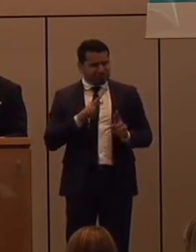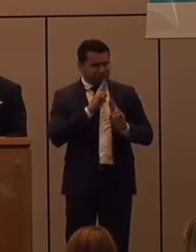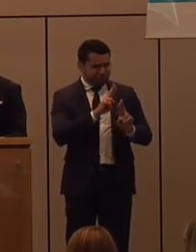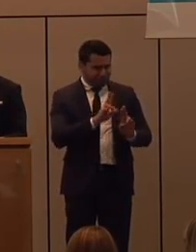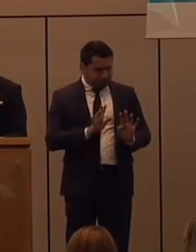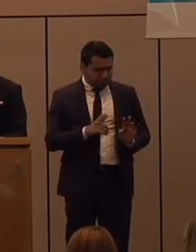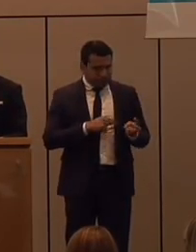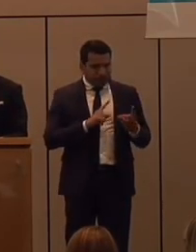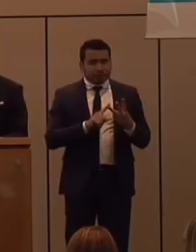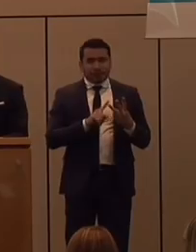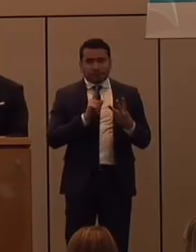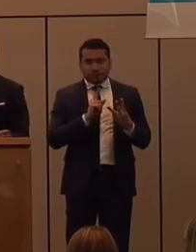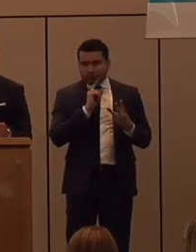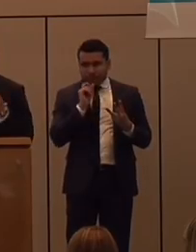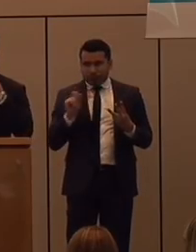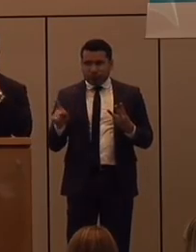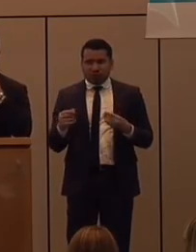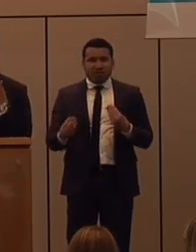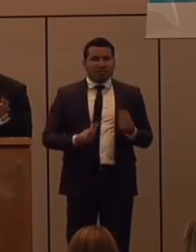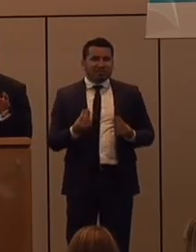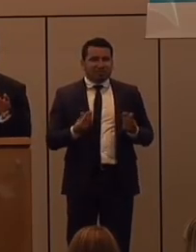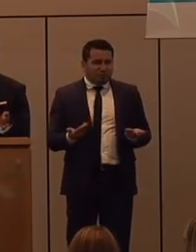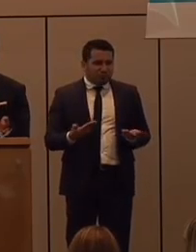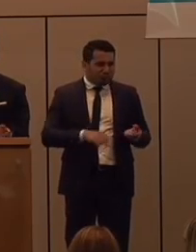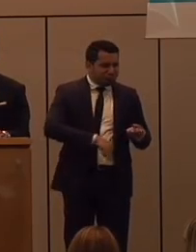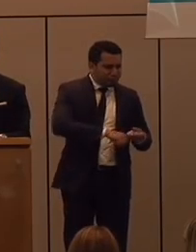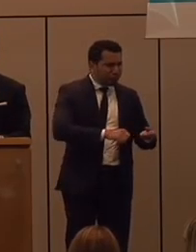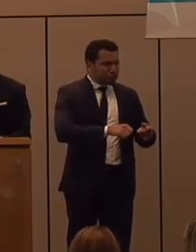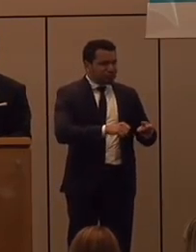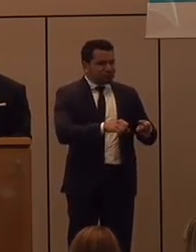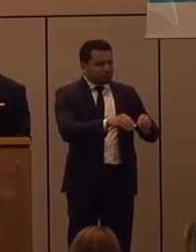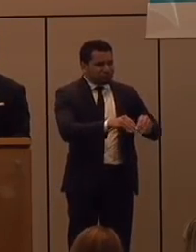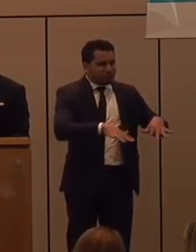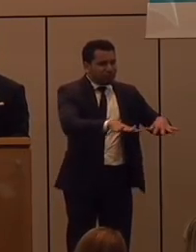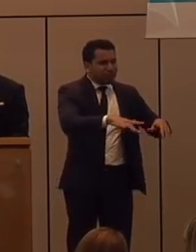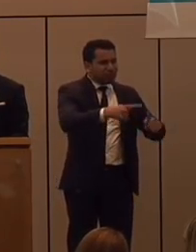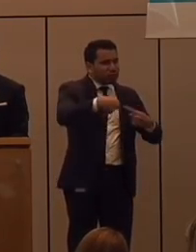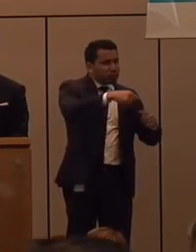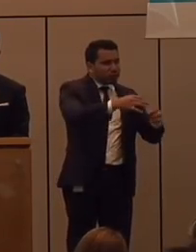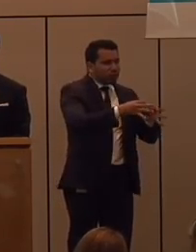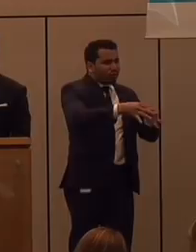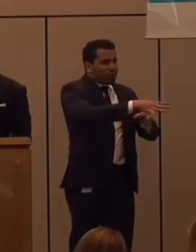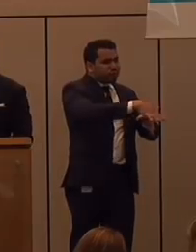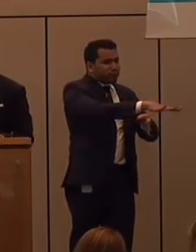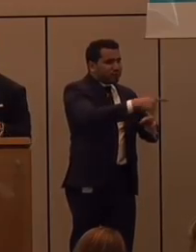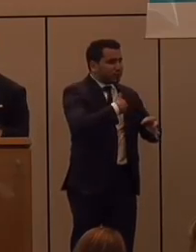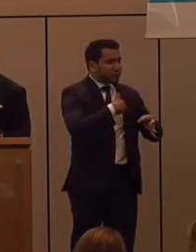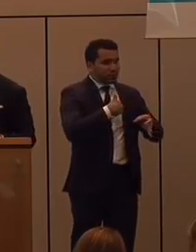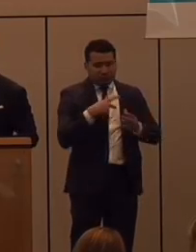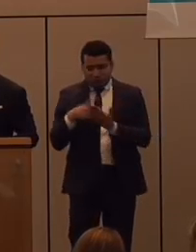es que van a hacer o cuál es el aporte para los territorios que hay turismo que no están en los corredores turísticos